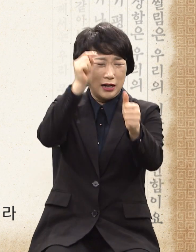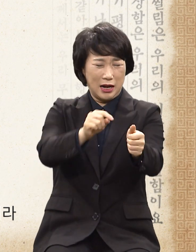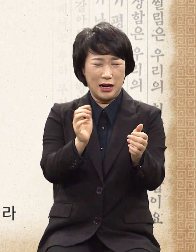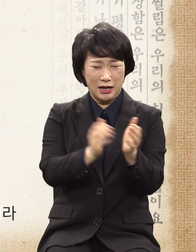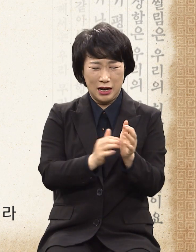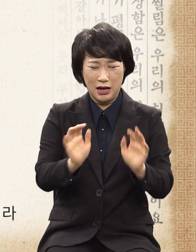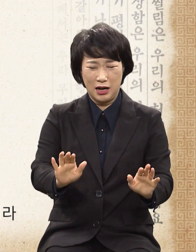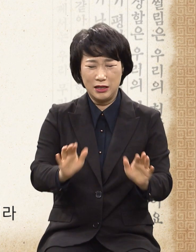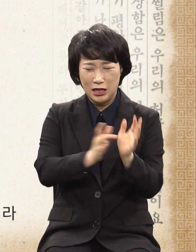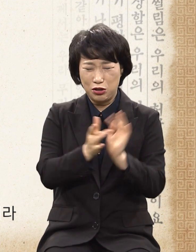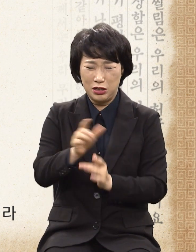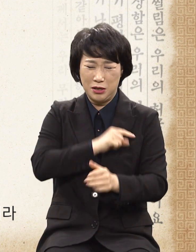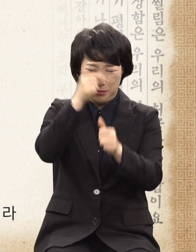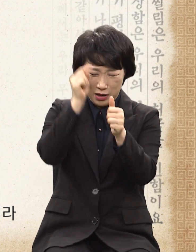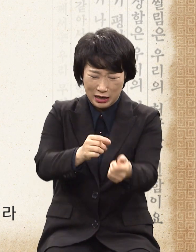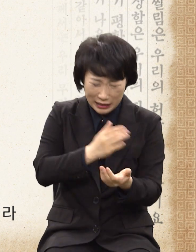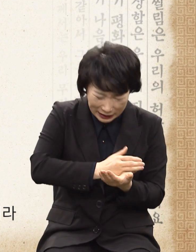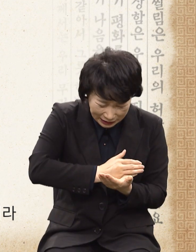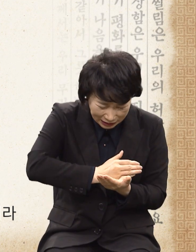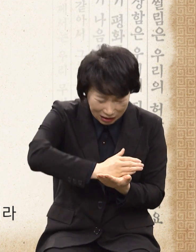예수 명하노니 떠나가라.